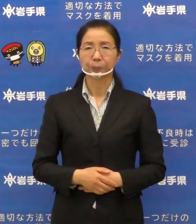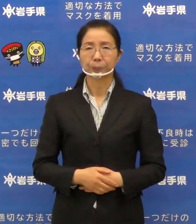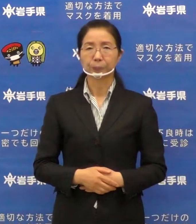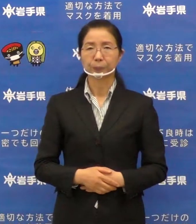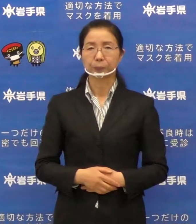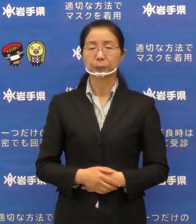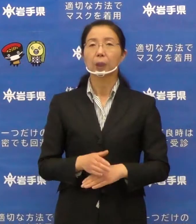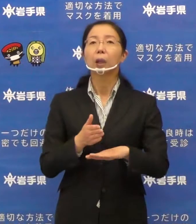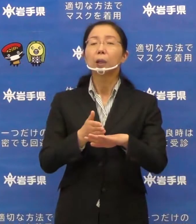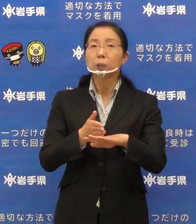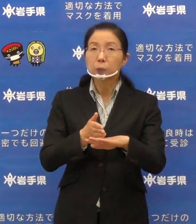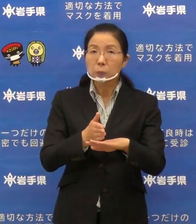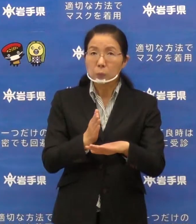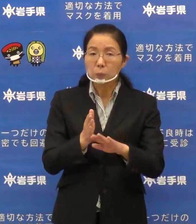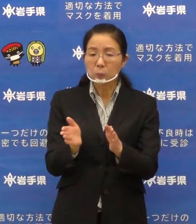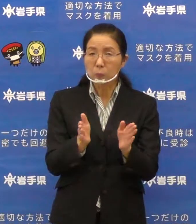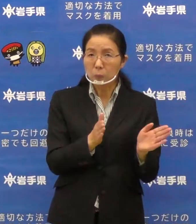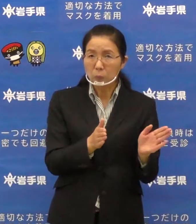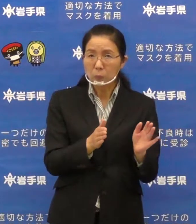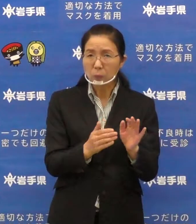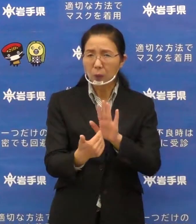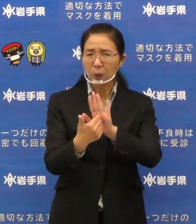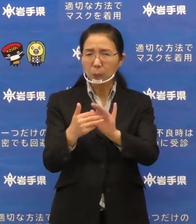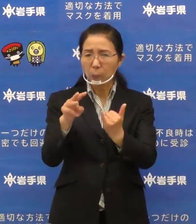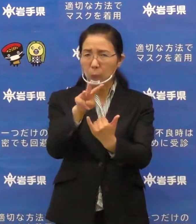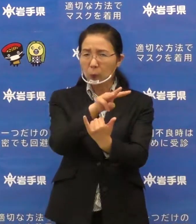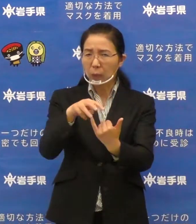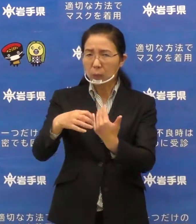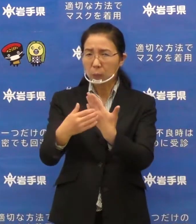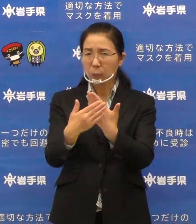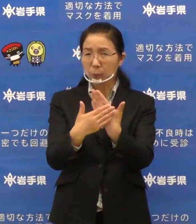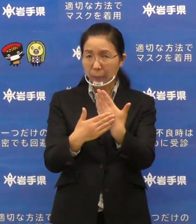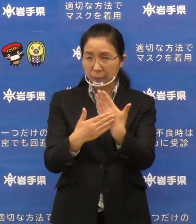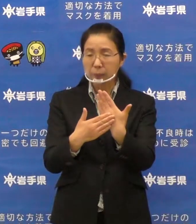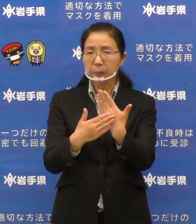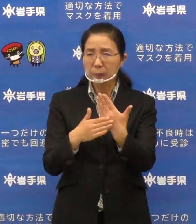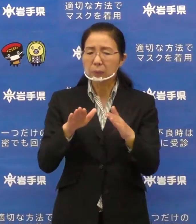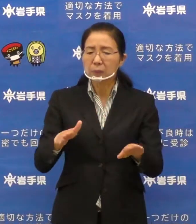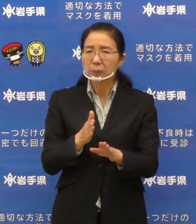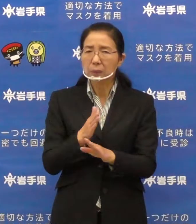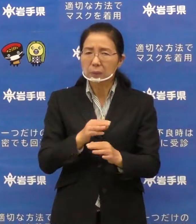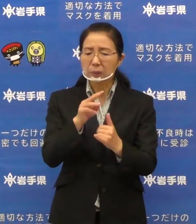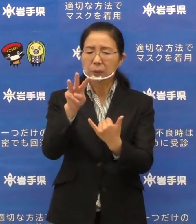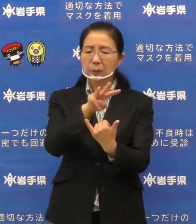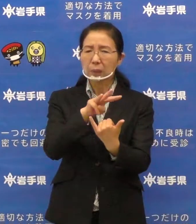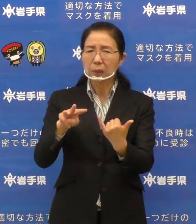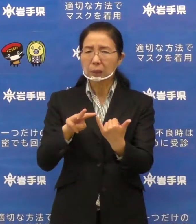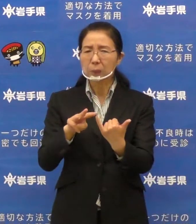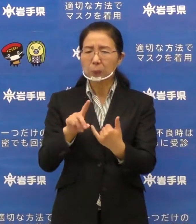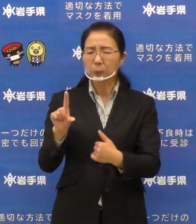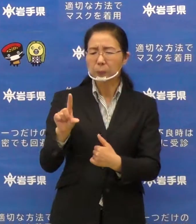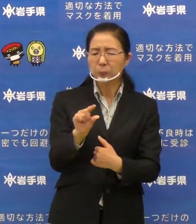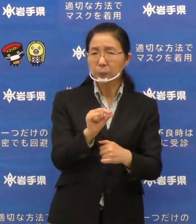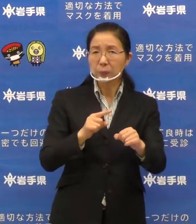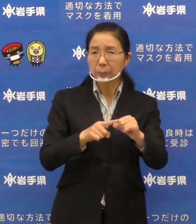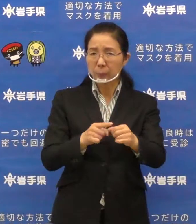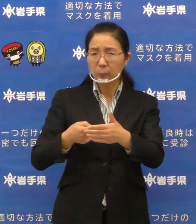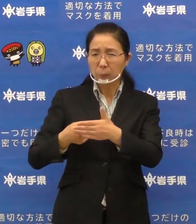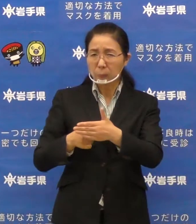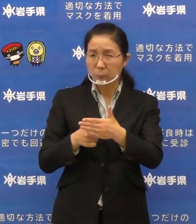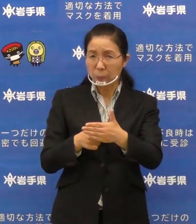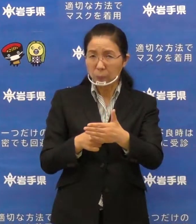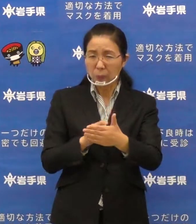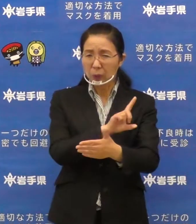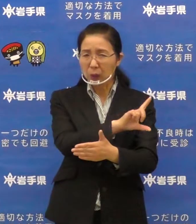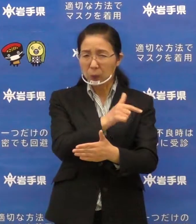はい、ありがとうございます。防災というところなんですけれども、近年は災害の激甚化というところで、いろんな